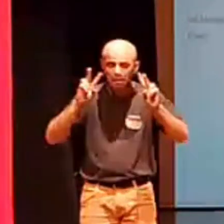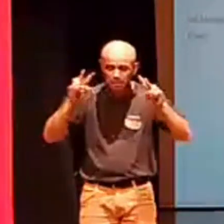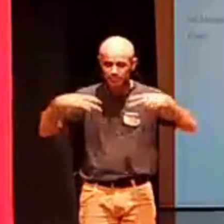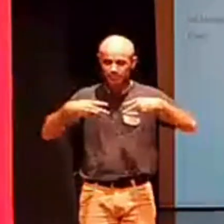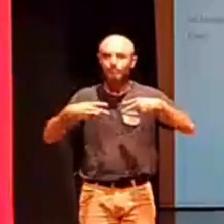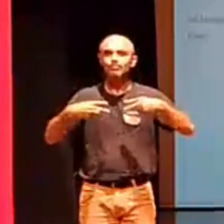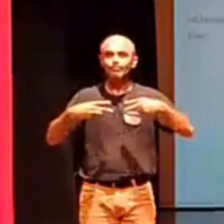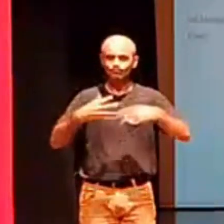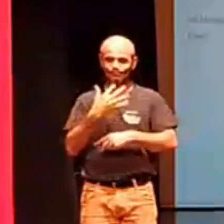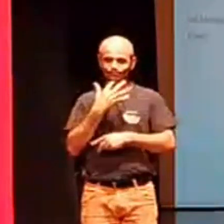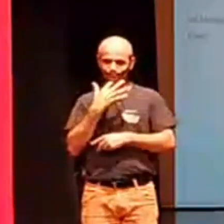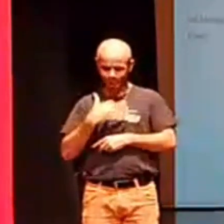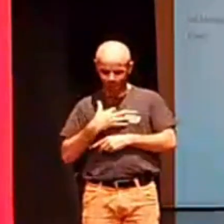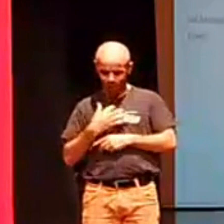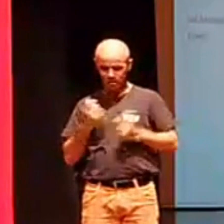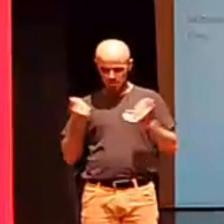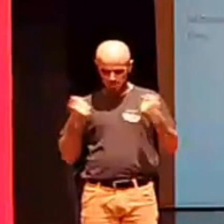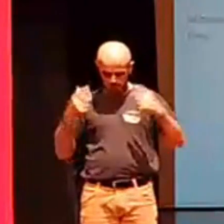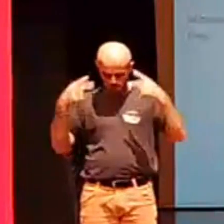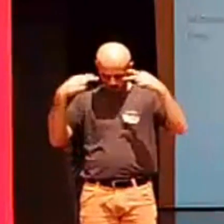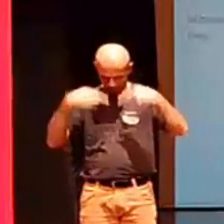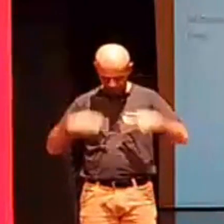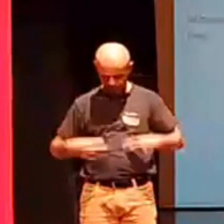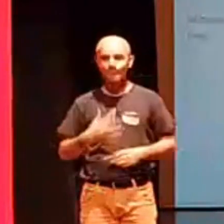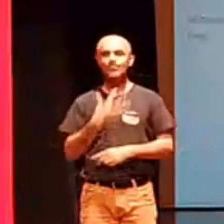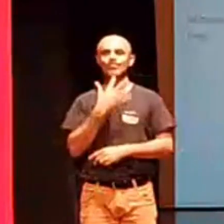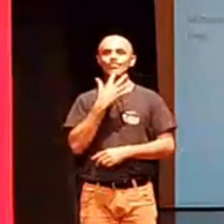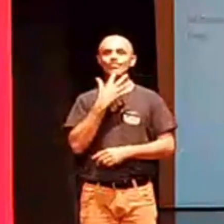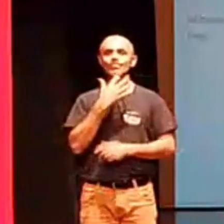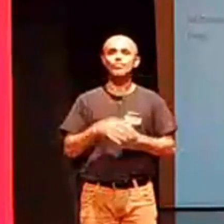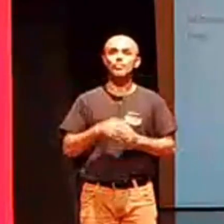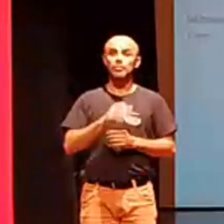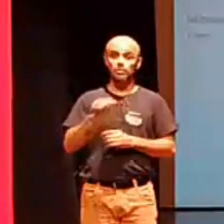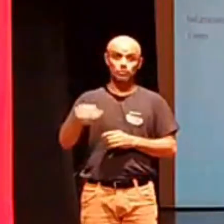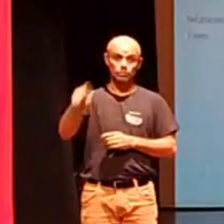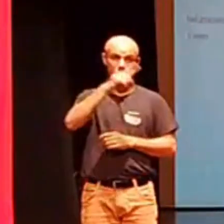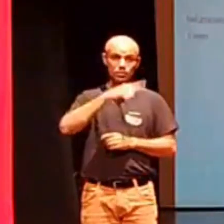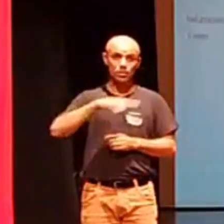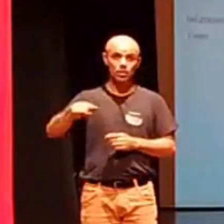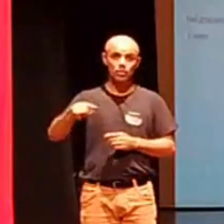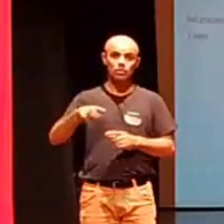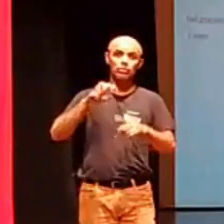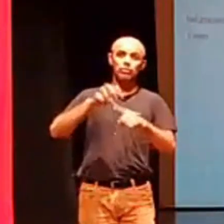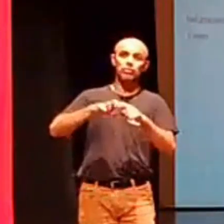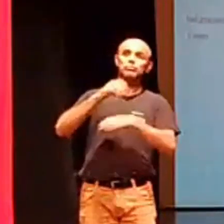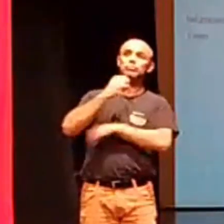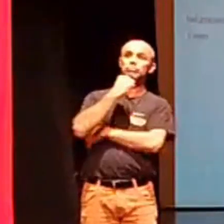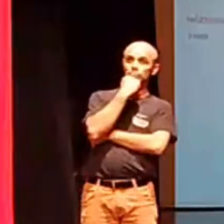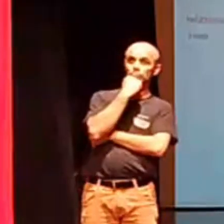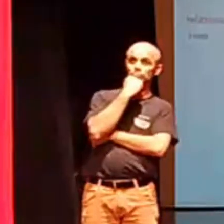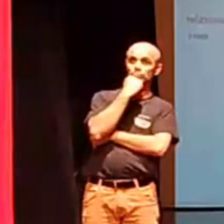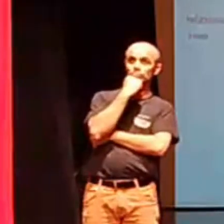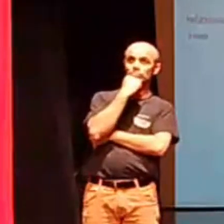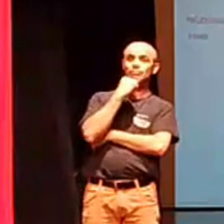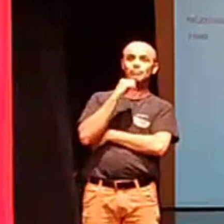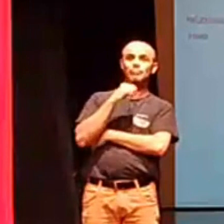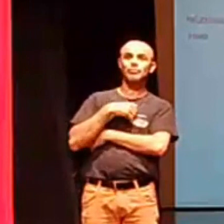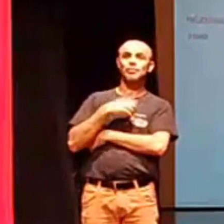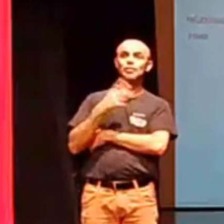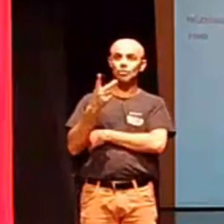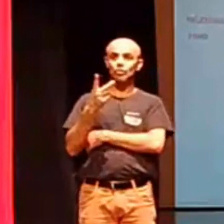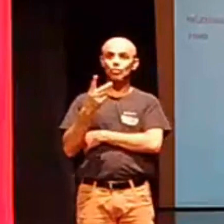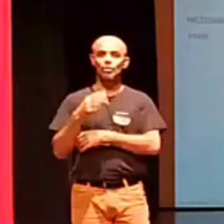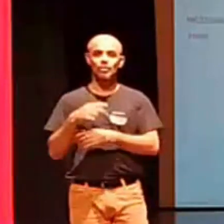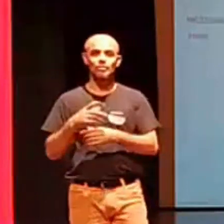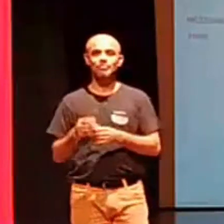do autoconhecimento que cada um tem do seu corpo. Né? Se vocês agora estão todos sentadinhos aí, bonitinhos, vocês têm 2 ossinhos, são